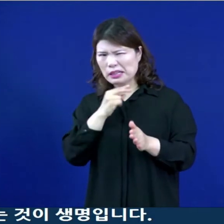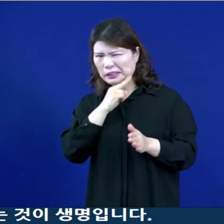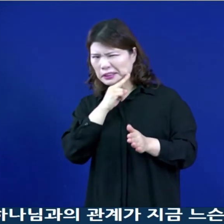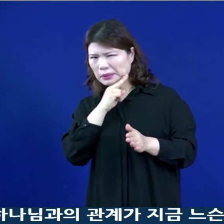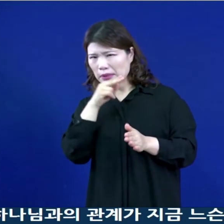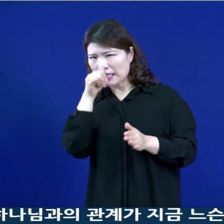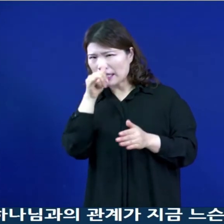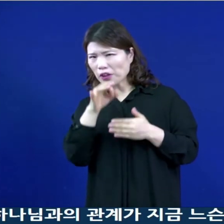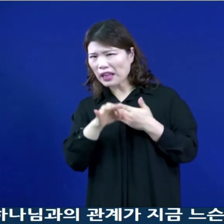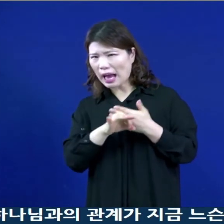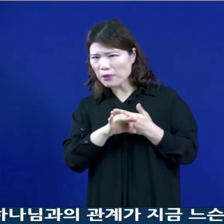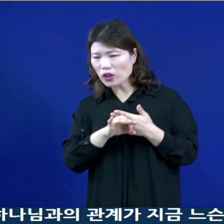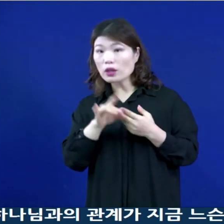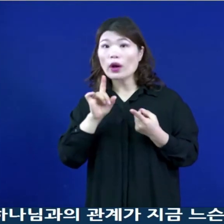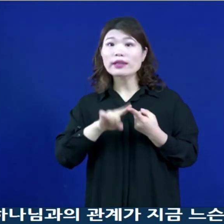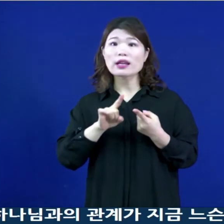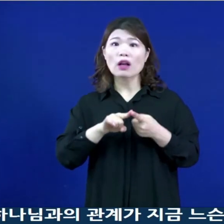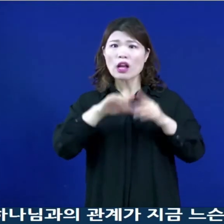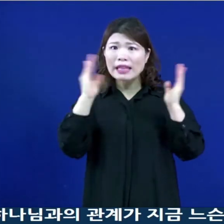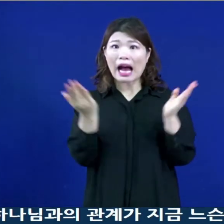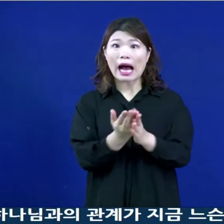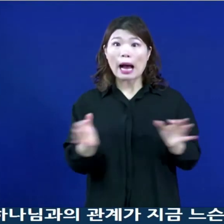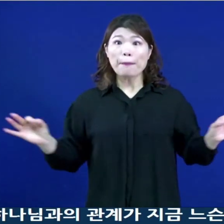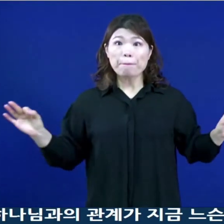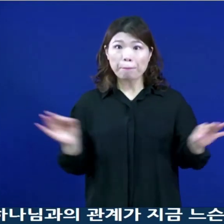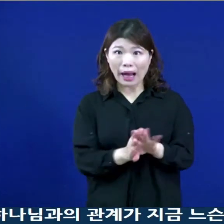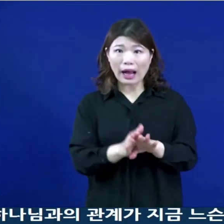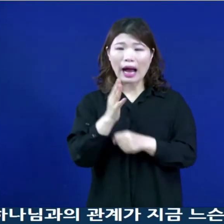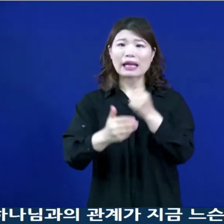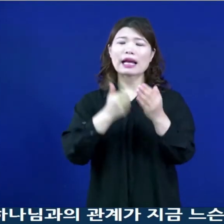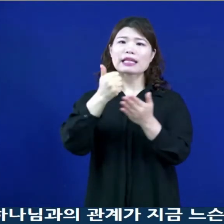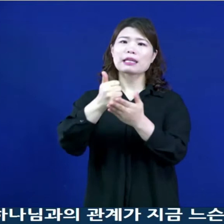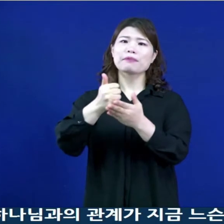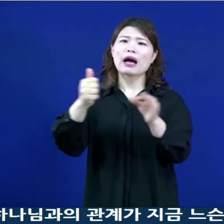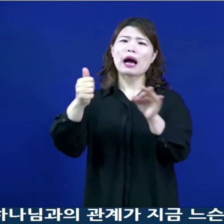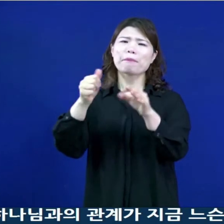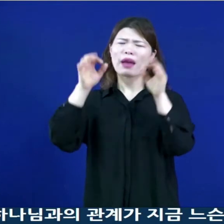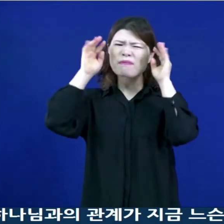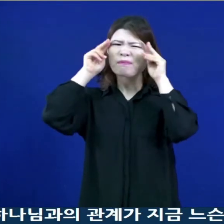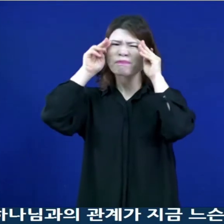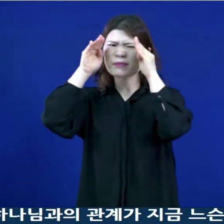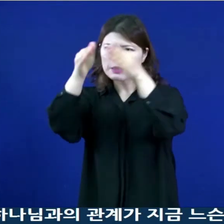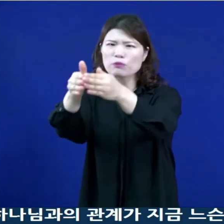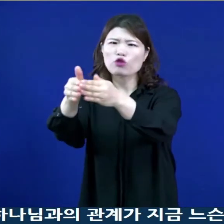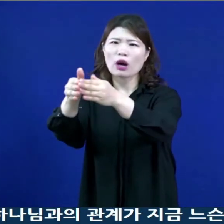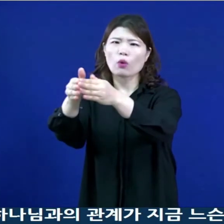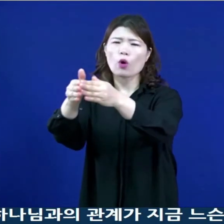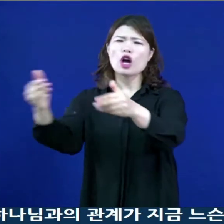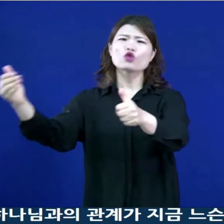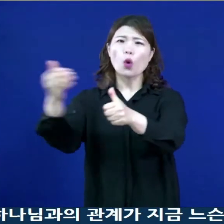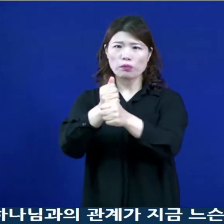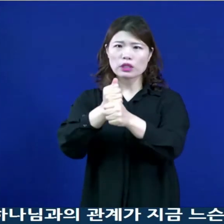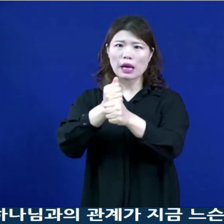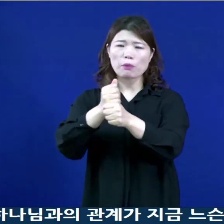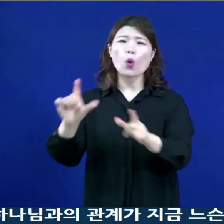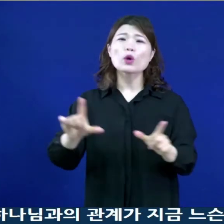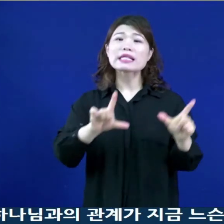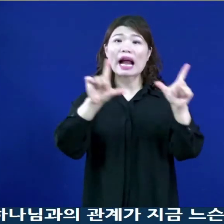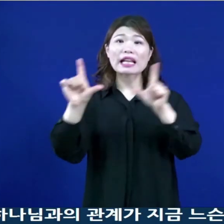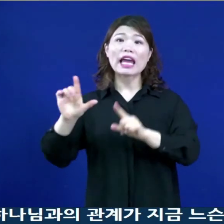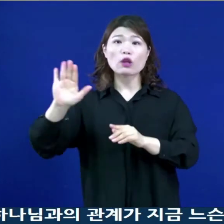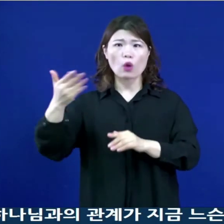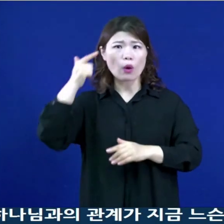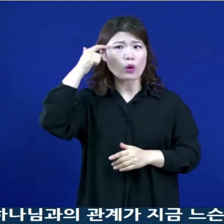교만이 있었다면 이런 것들이 물러나지고 하나님 앞에 집중하며 하나님 손 붙들고 나가는 삶, 그 삶을 다시 사랑하게 되고